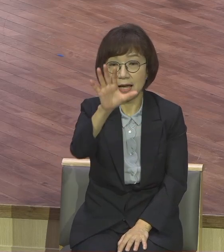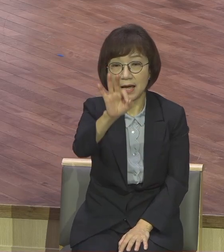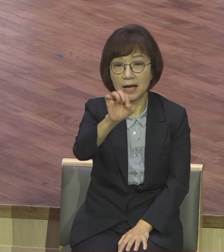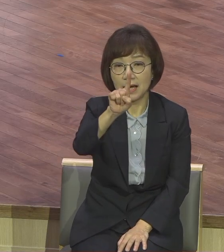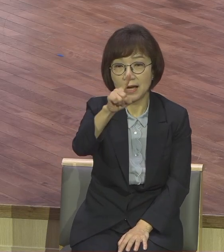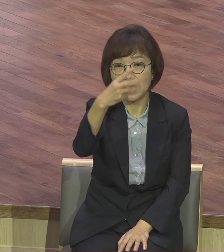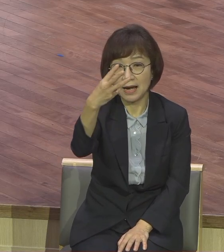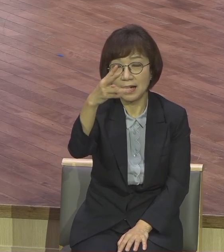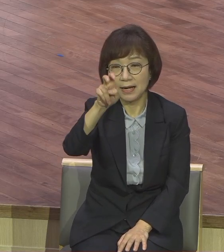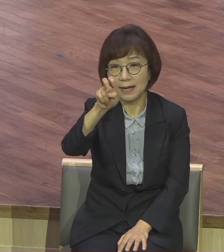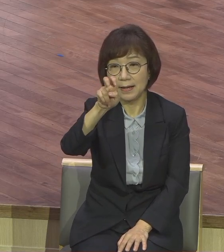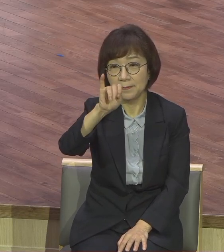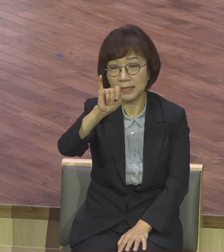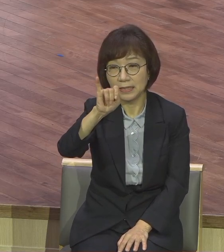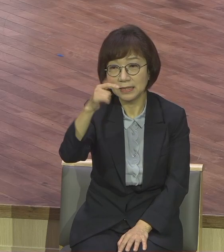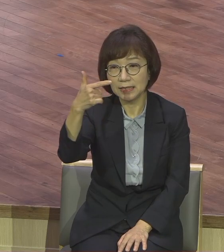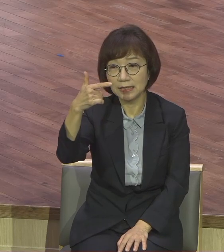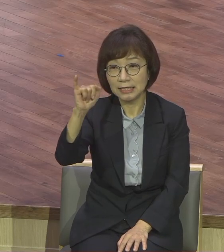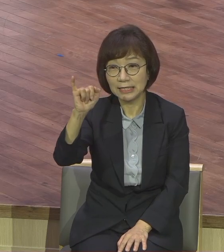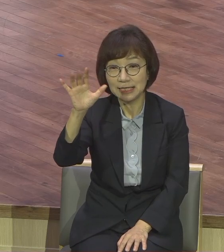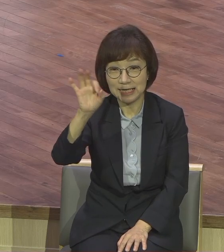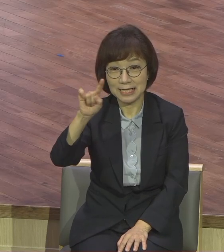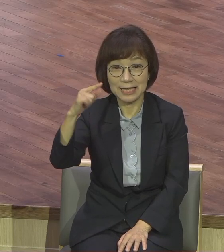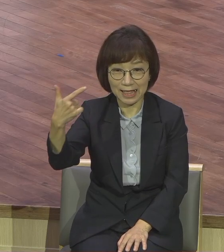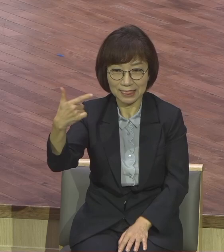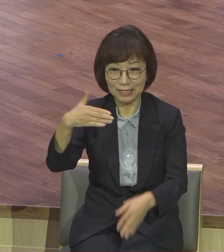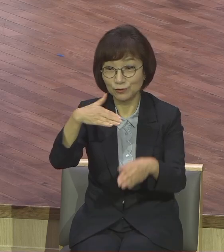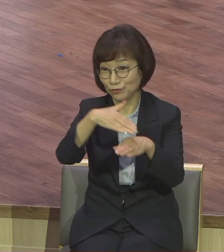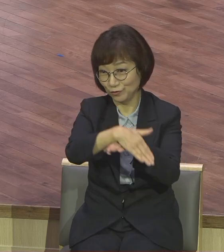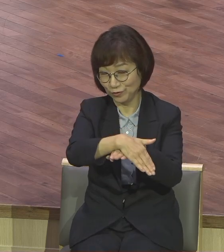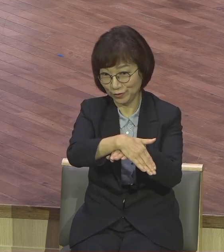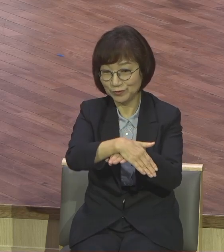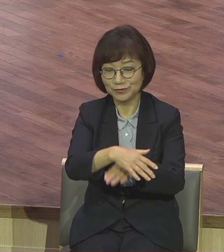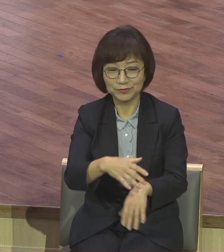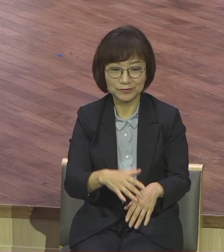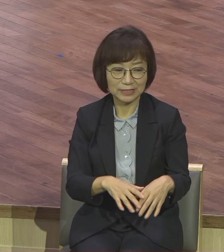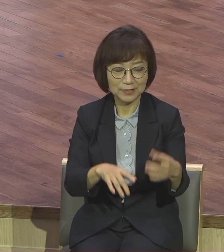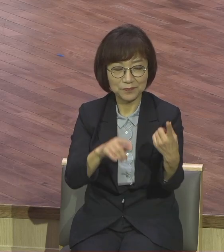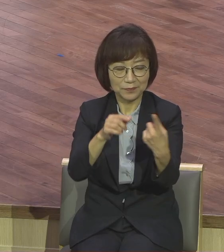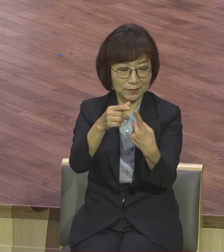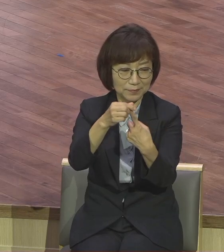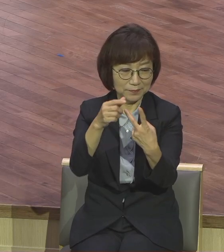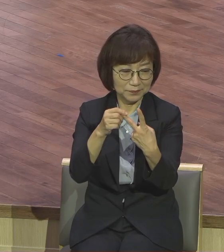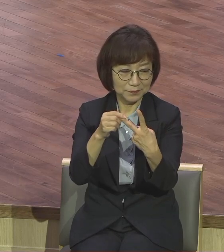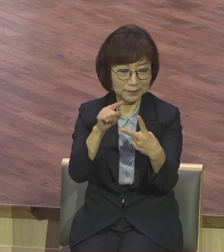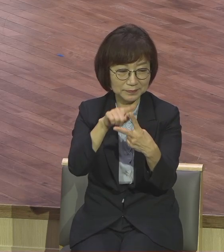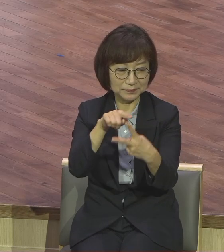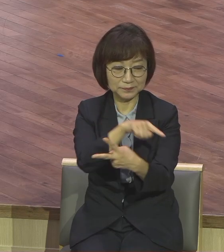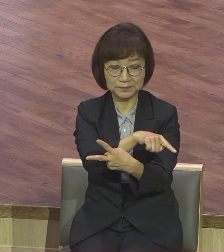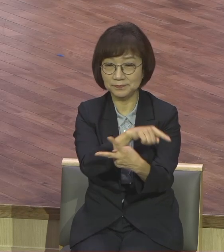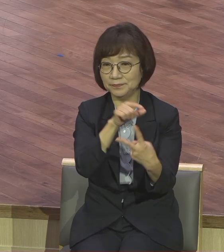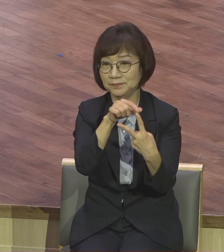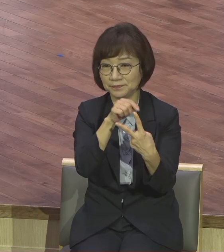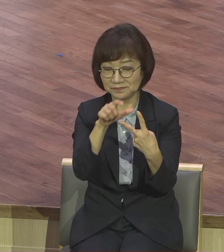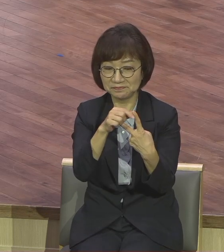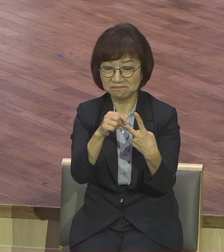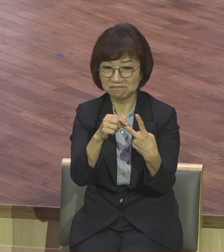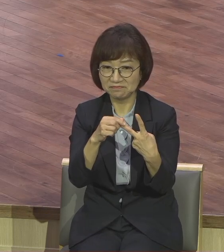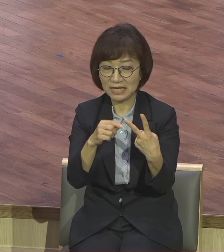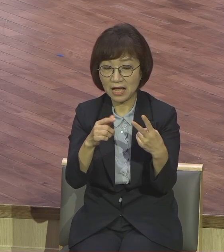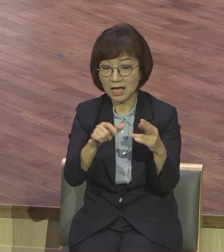합니다. 알미니우스라는 사람, 칼빈이라는 사람, 두 사람 그때 종교개혁을 일으키면 두 머리가